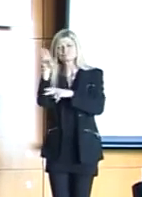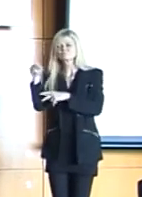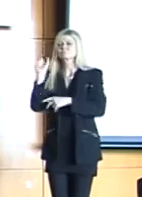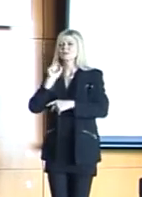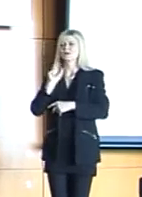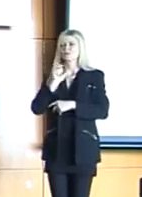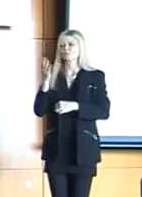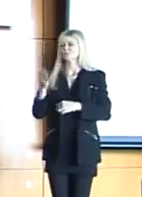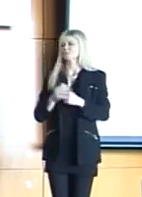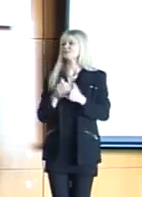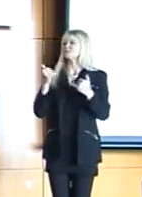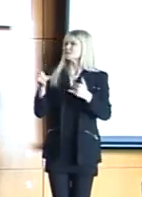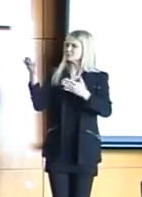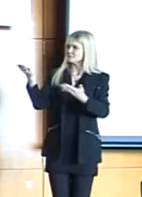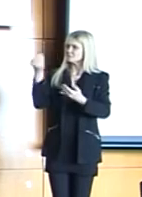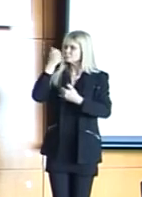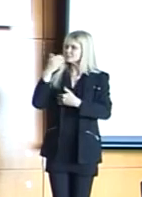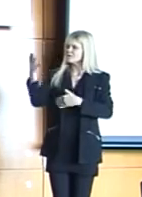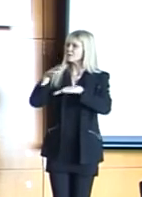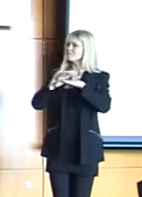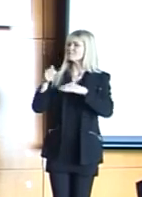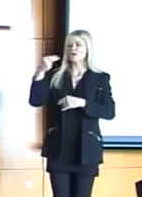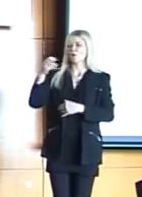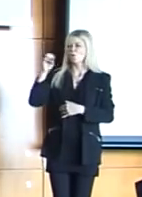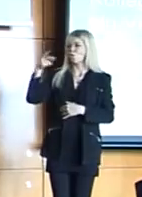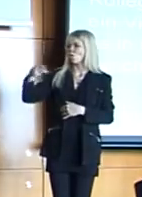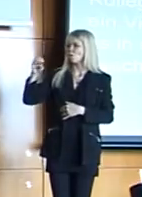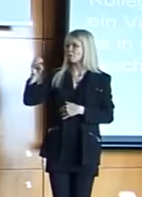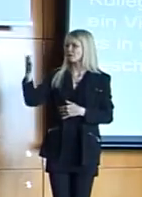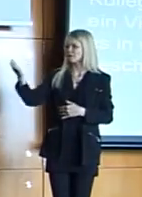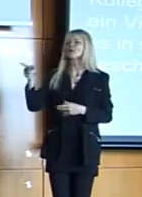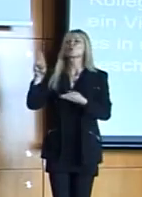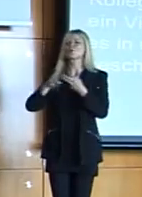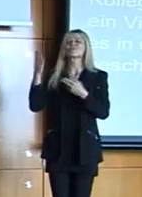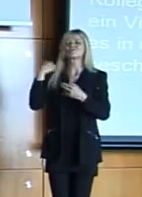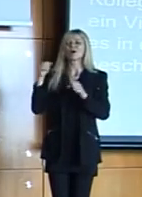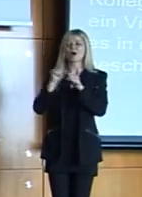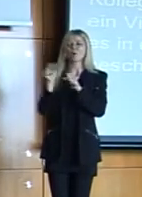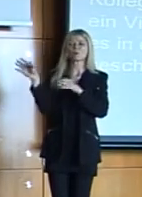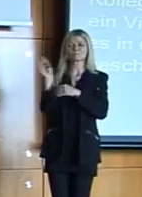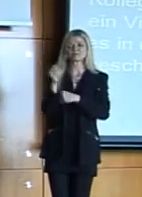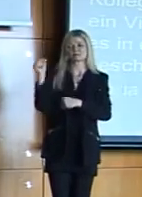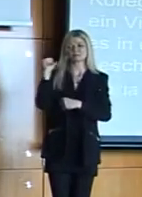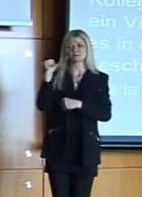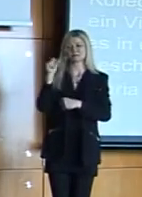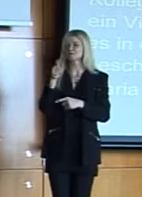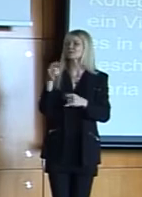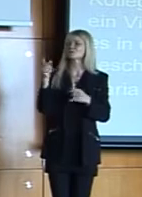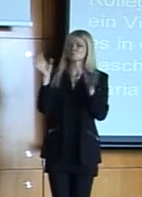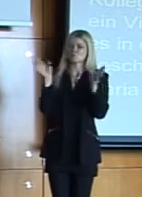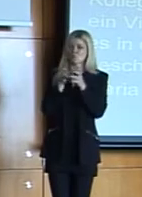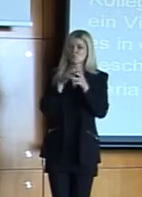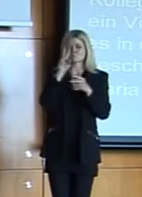Hoppe weitergeben. Maria, du bist ja immer in Verbindung mit der Gruppe gewesen und hast ja auch mit ihnen schon zusammengearbeitet.